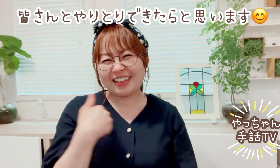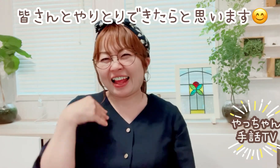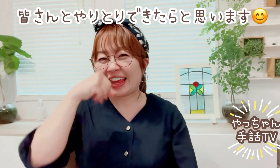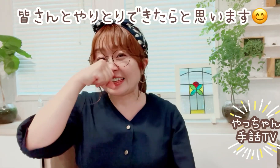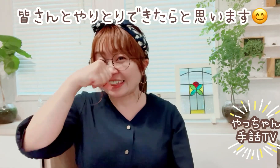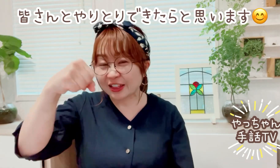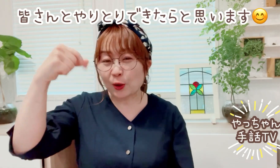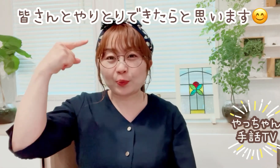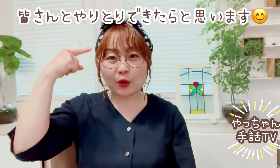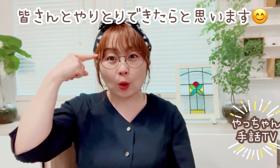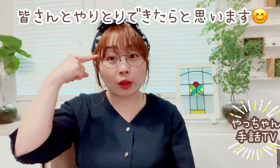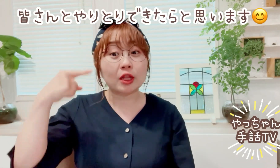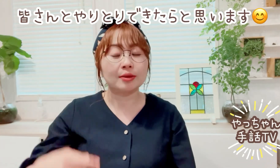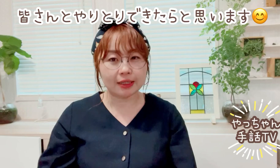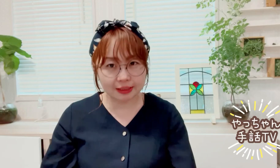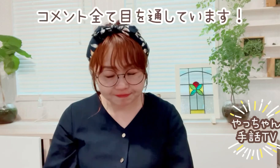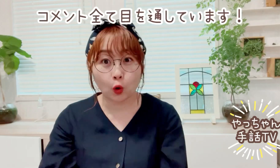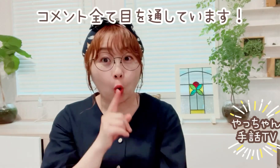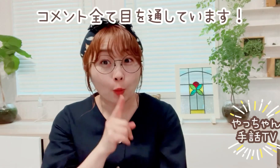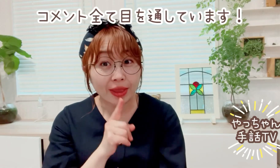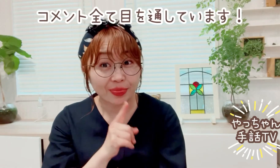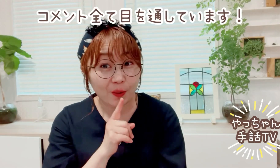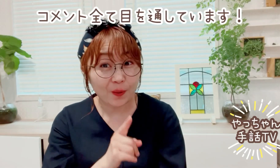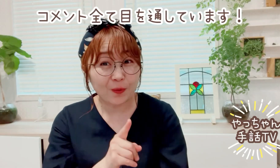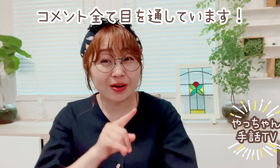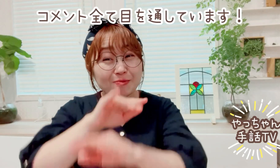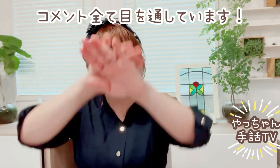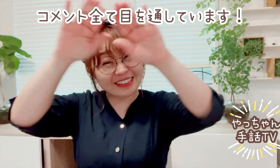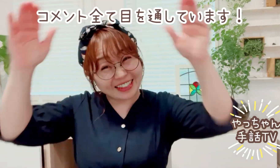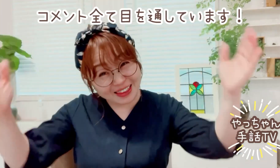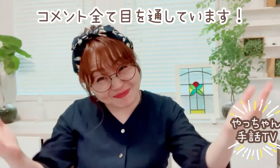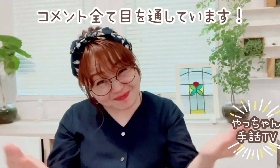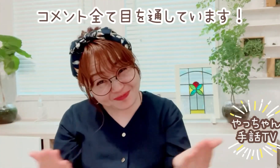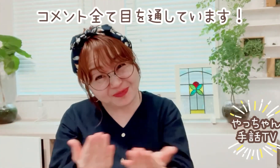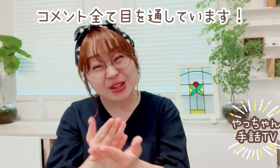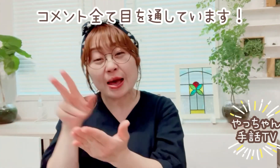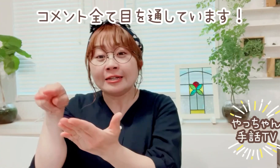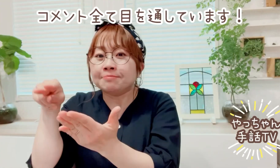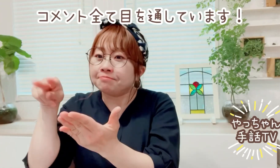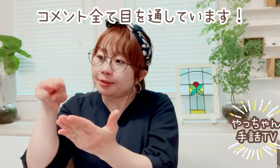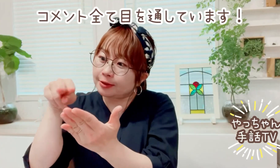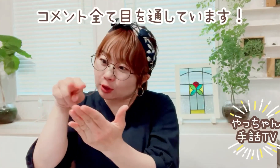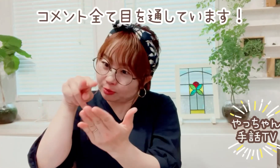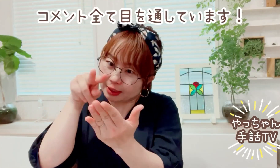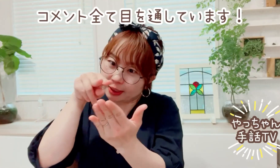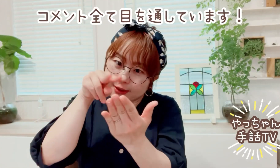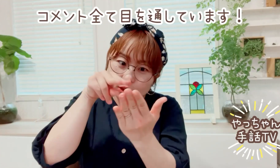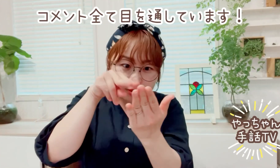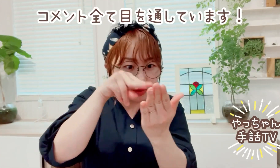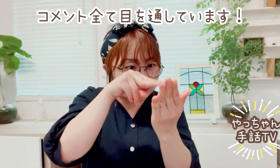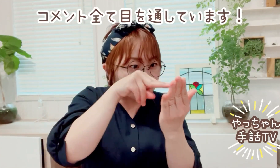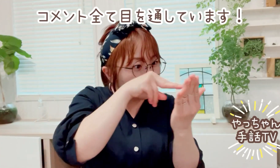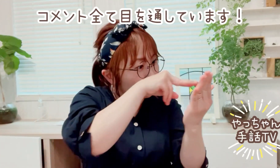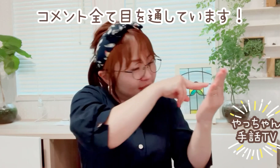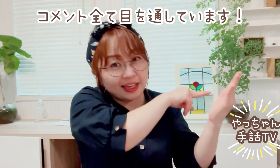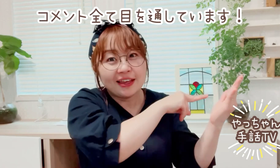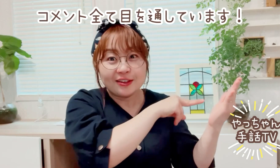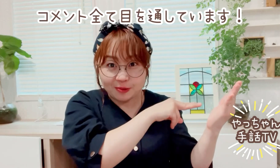たらいいなと思っております。コメントはもう全部もう隅から隅までって読